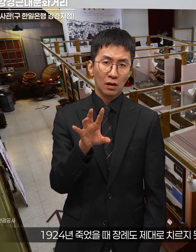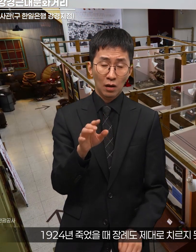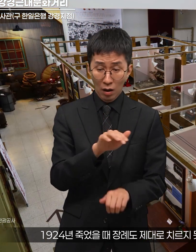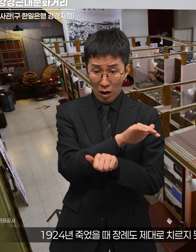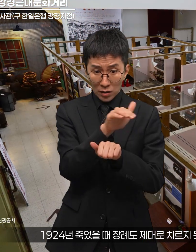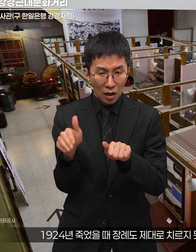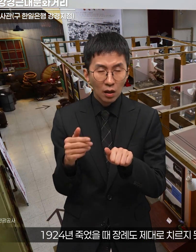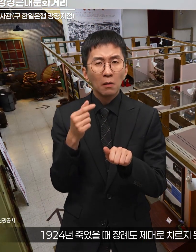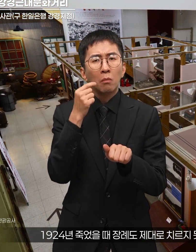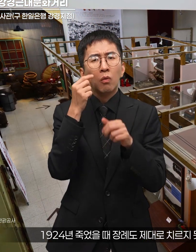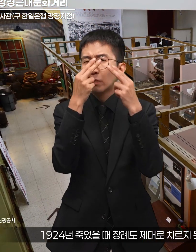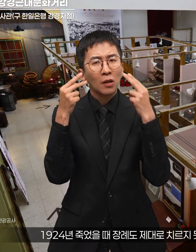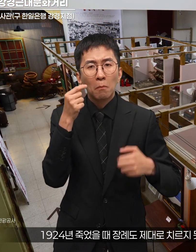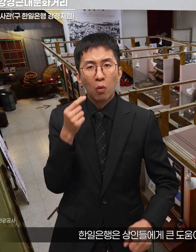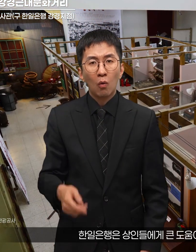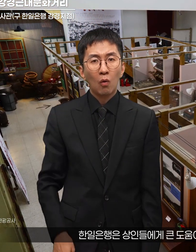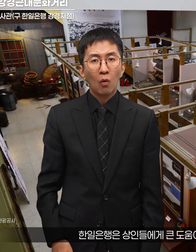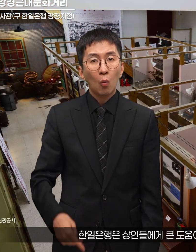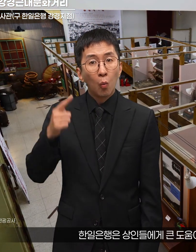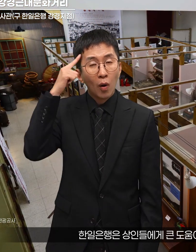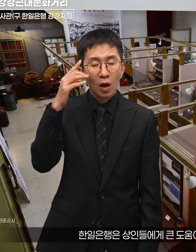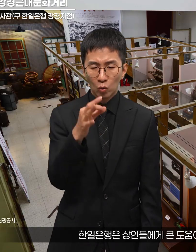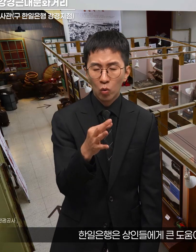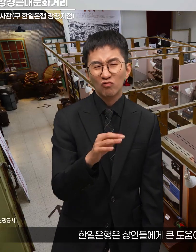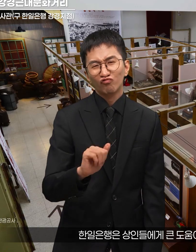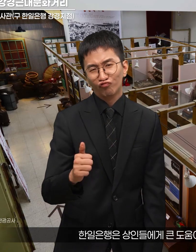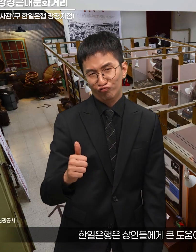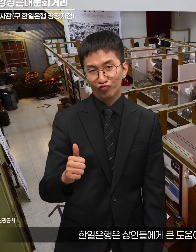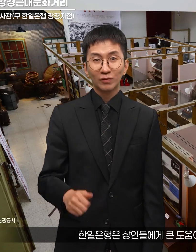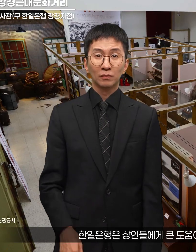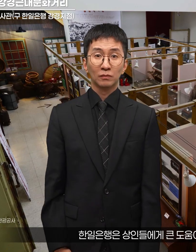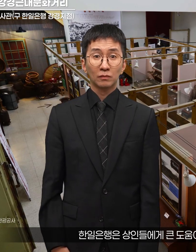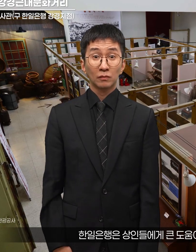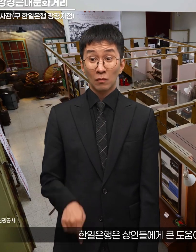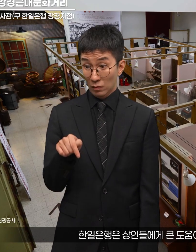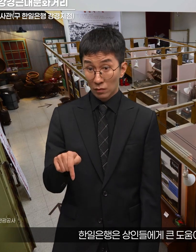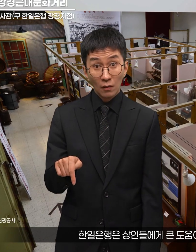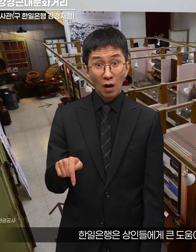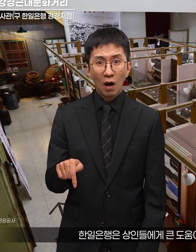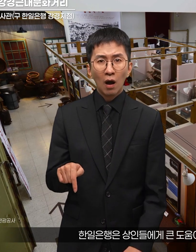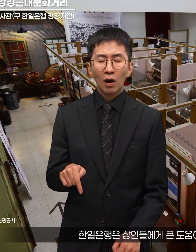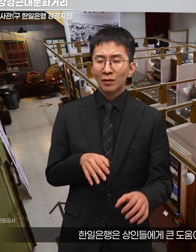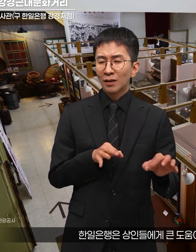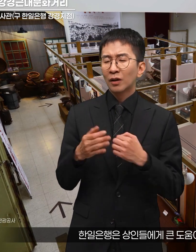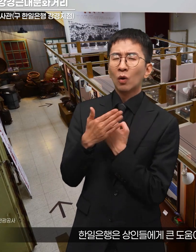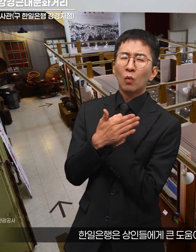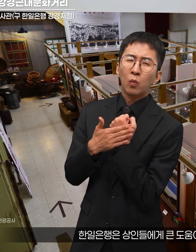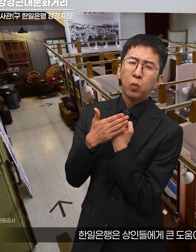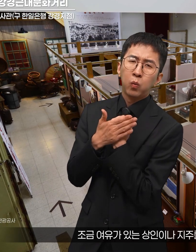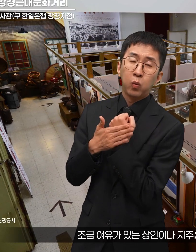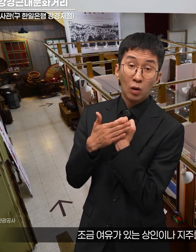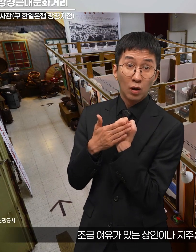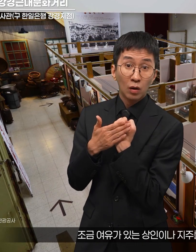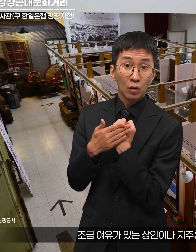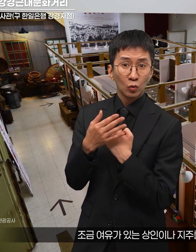상태였다고 합니다. 한일은행은 상인들에게 큰 도움이 되는 은행이었다 합니다. 조금 여유가